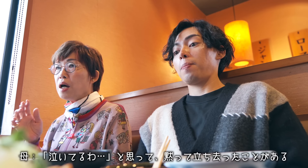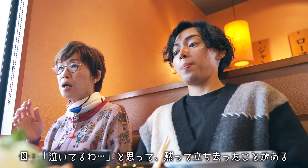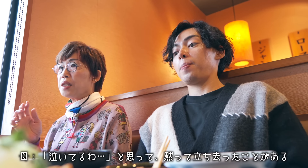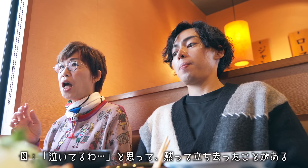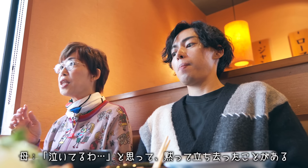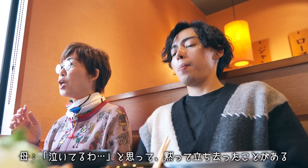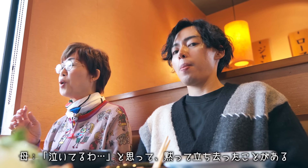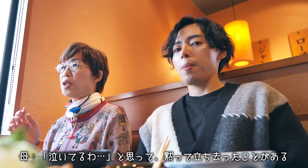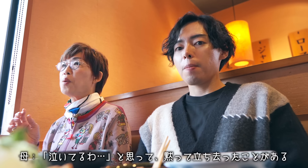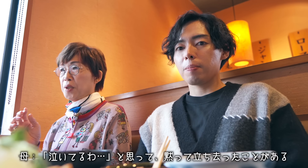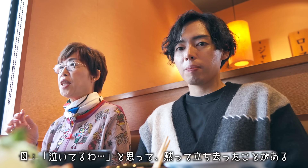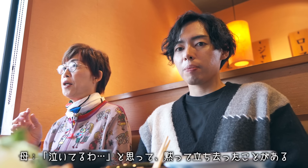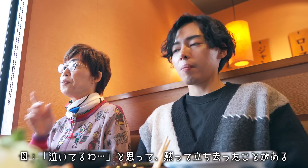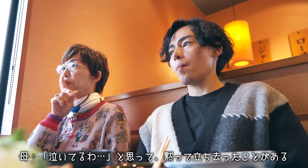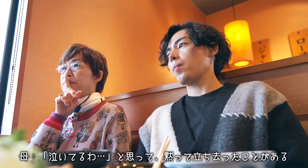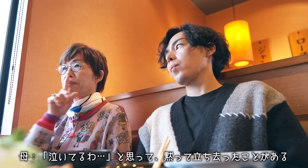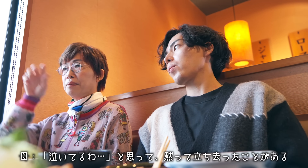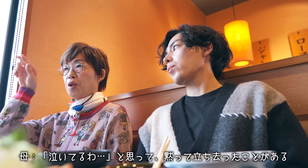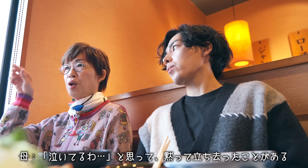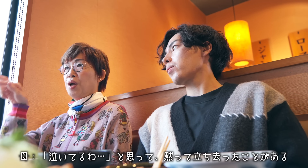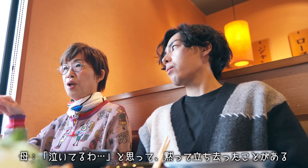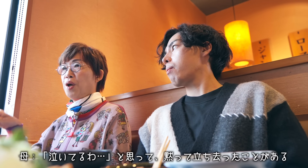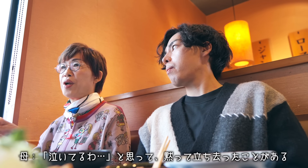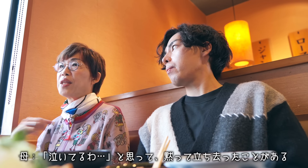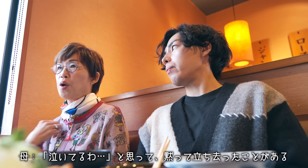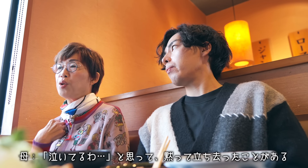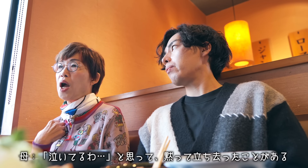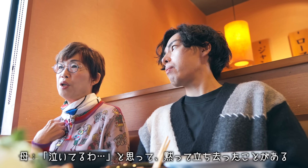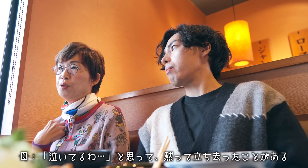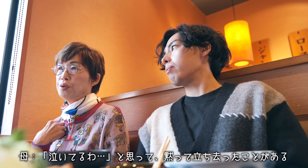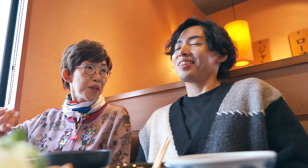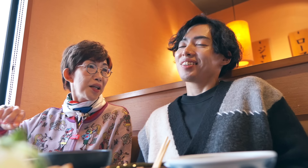あ、だ、だ、だ、だ、だ、だ、だ、だ、だ、だ、だ、だ、だ、だ、だ、だ、だ、だ、だ、だ、だ、だ、だ、だ、だ、だ、だ、だ、だ、だ、だ、だ、だ、だ、だ、だ、だ、だ、だ、だ、だ、だ、だ、だ、だ、だ、だ、だ、だ、だ、だ、だ、だ、だ、だ、だ、だ、だ、だ、だ、だ、だ、だ、だ、だ、だ、だ、だ、だ、だ、だ、だ、だ、だ、だ、だ、だ、だ、だ、だ、だ、だ、だ、だ、だ、だ、だ、だ、だ、だ、だ、だ、だ、だ、だ、だ、だ、だ、だ、だ、だ、だ、だ、だ、だ、だ、だ、だ、だ、だ、だ、だ、だ、だ、だ、だ、だ、だ、だ、だ、だ、だ、だ、だ、だ、だ、だ、